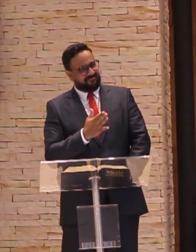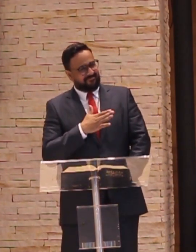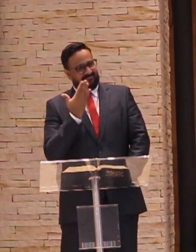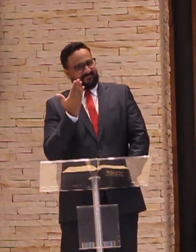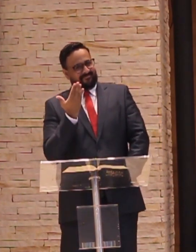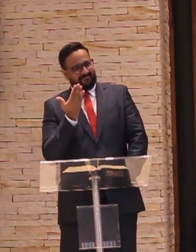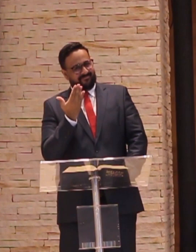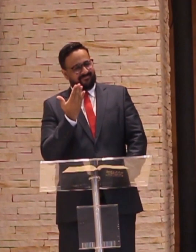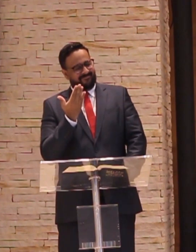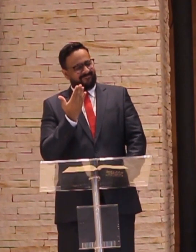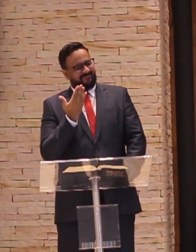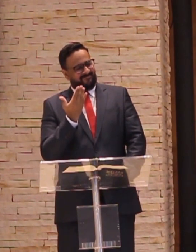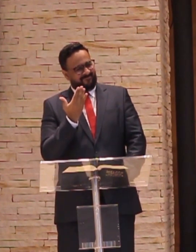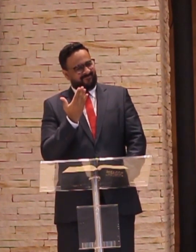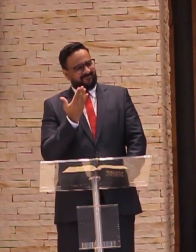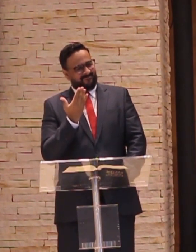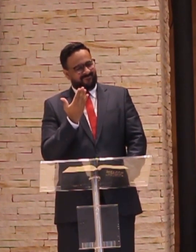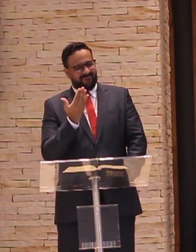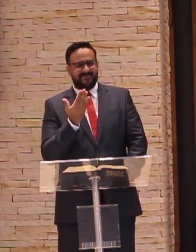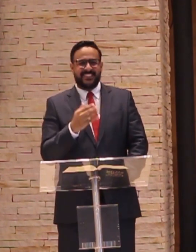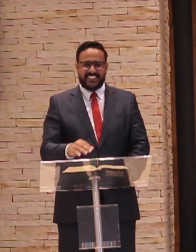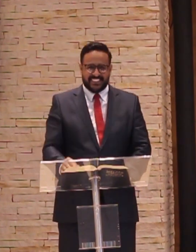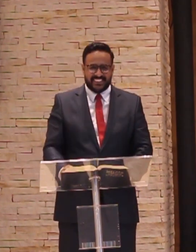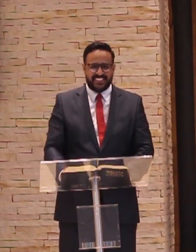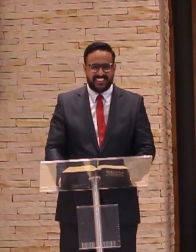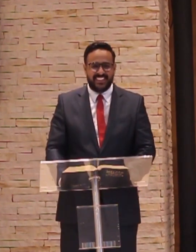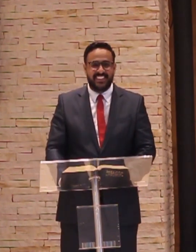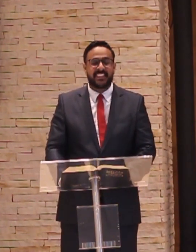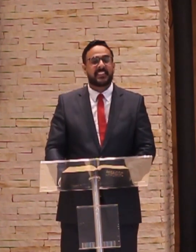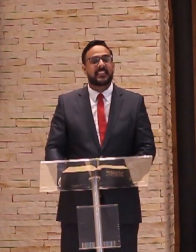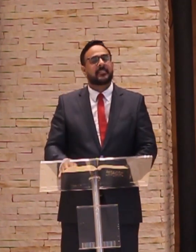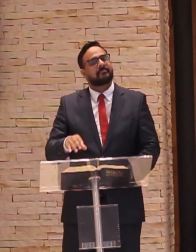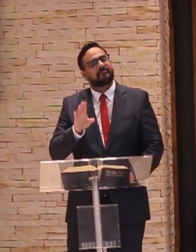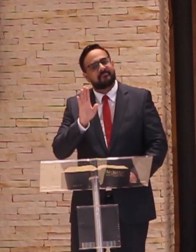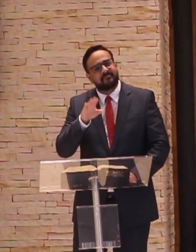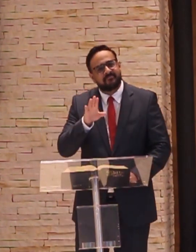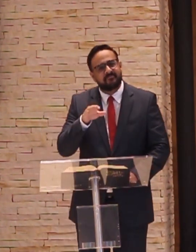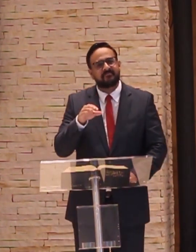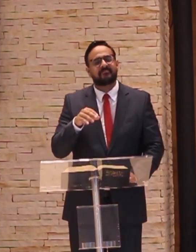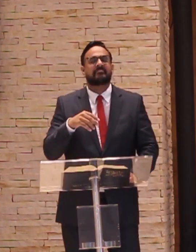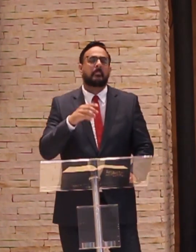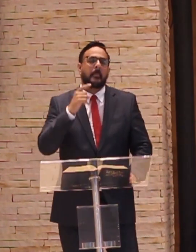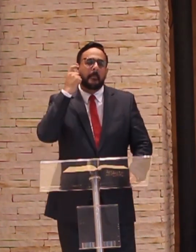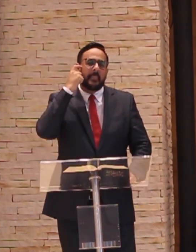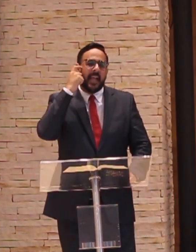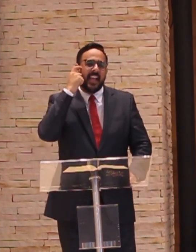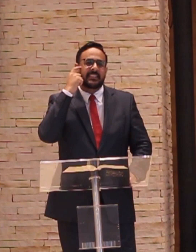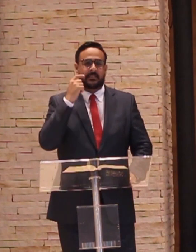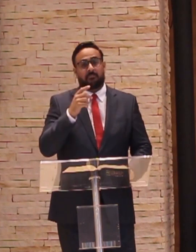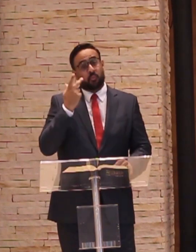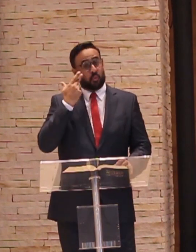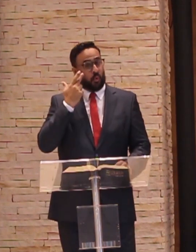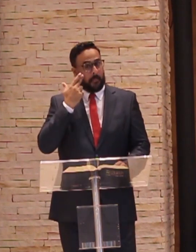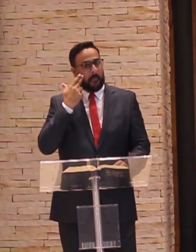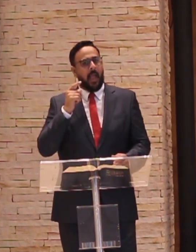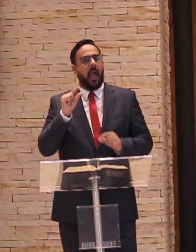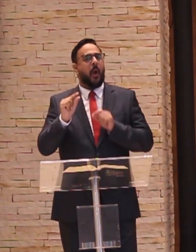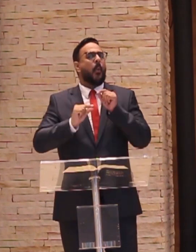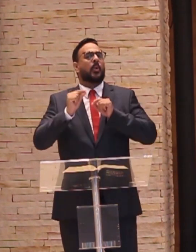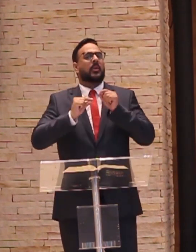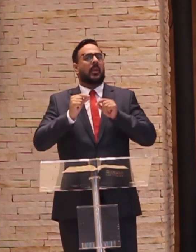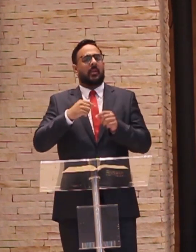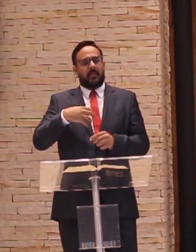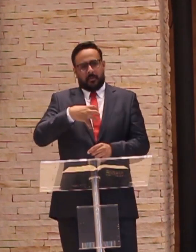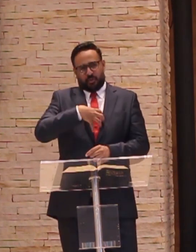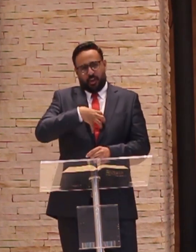Aquele homem que estava dando essa notícia ficou surpreso, porque ambos não acreditaram. Mas eu